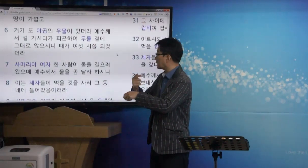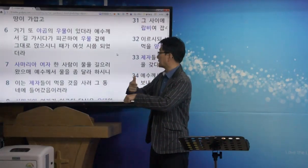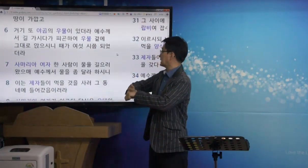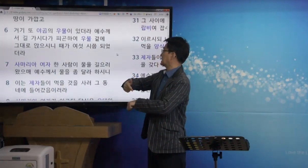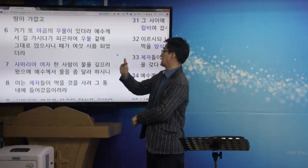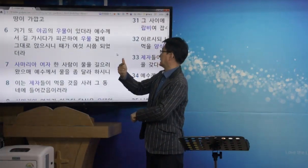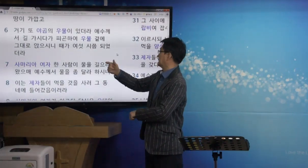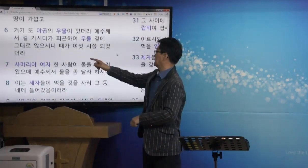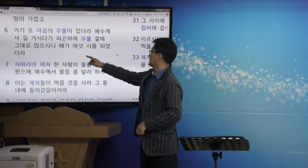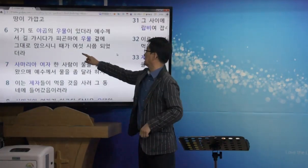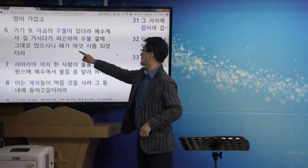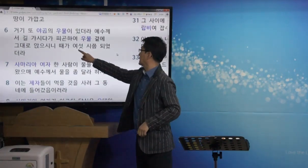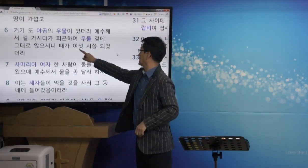때가 6시쯤 되었더라.